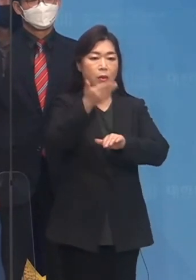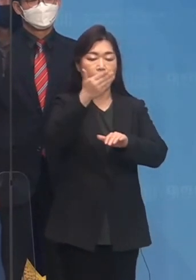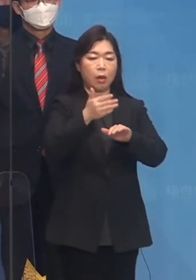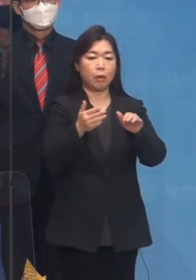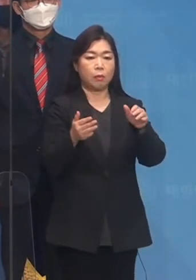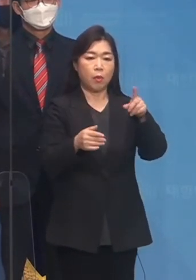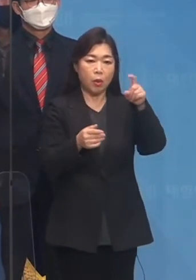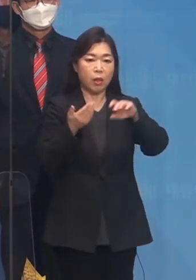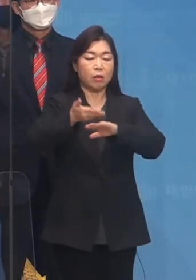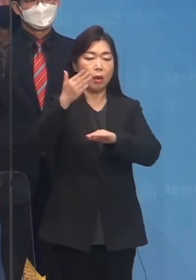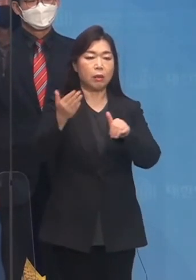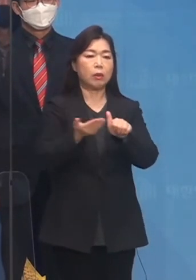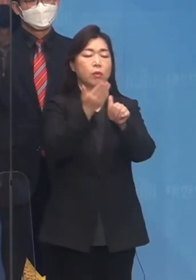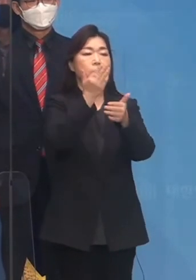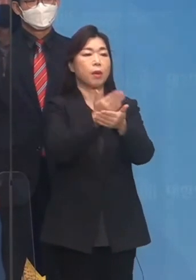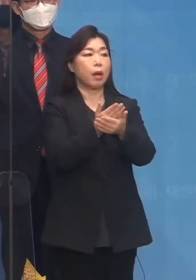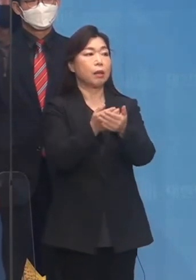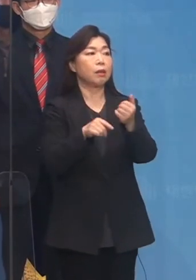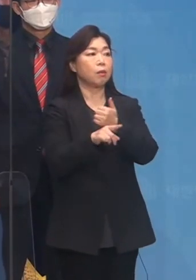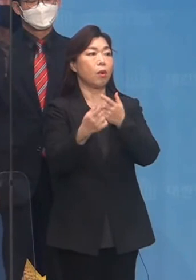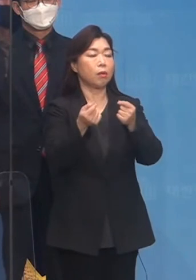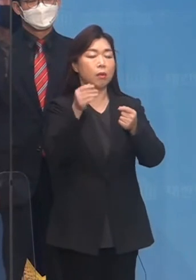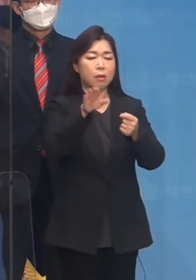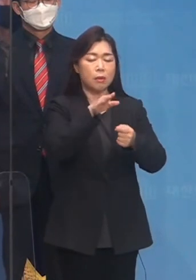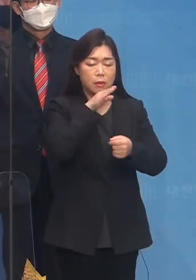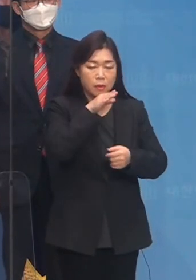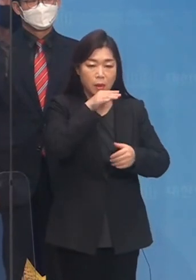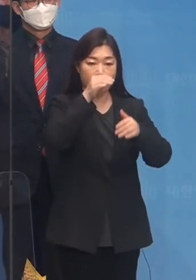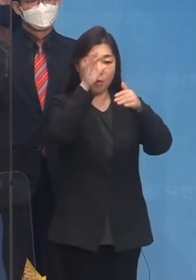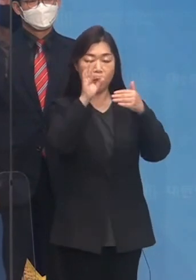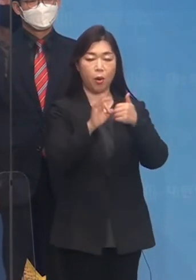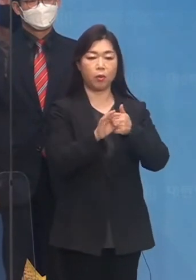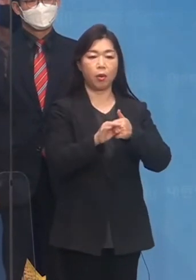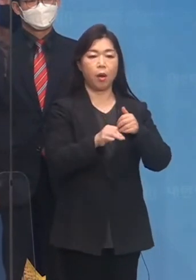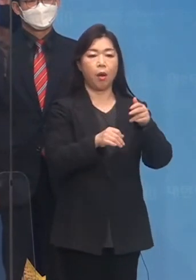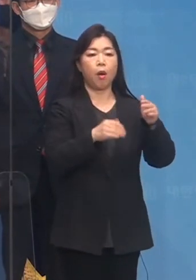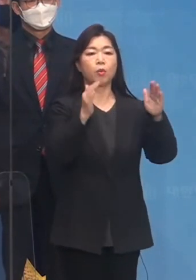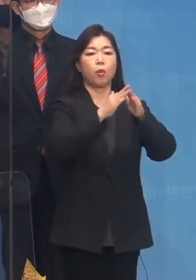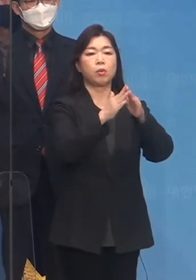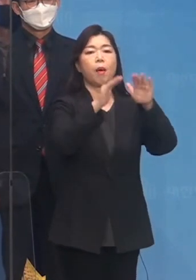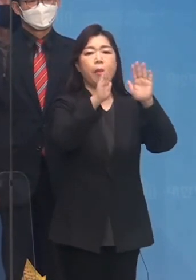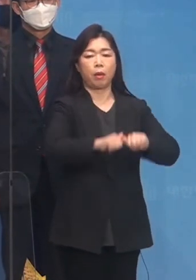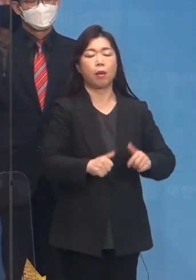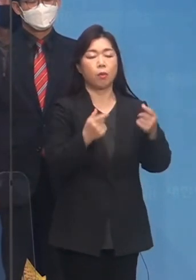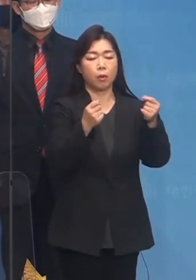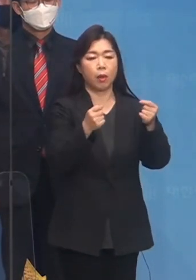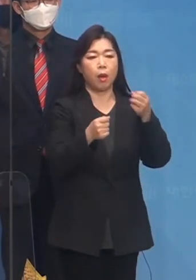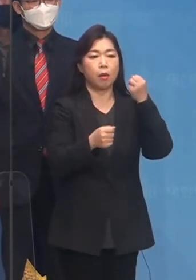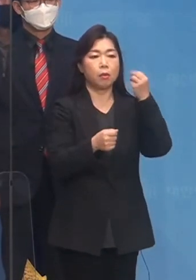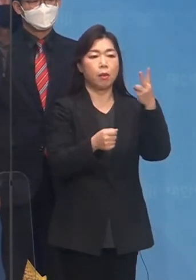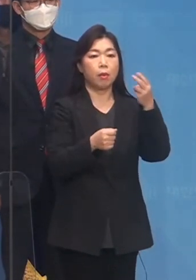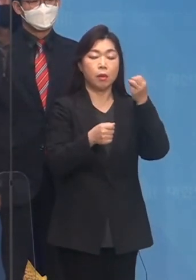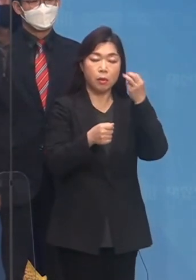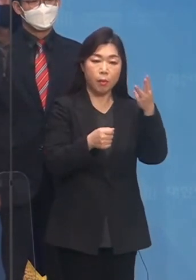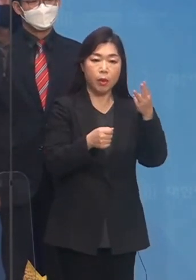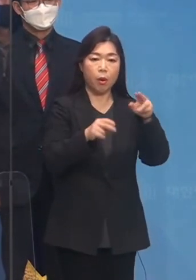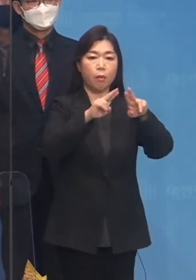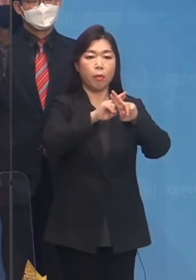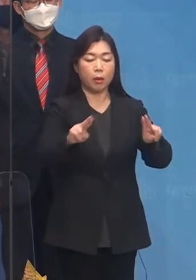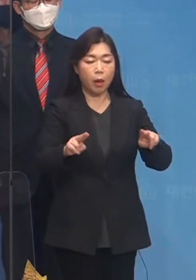담아야 되잖아요. 그런데 실제적으로는 농장 폐쇄거든요. 3개월 폐쇄, 6개월